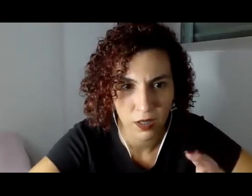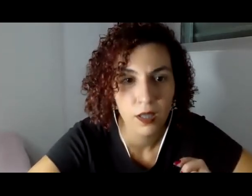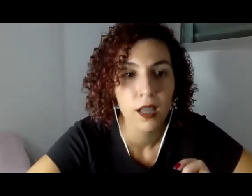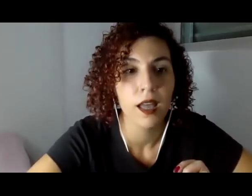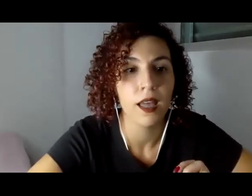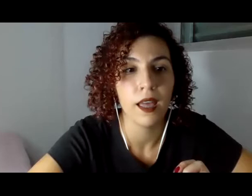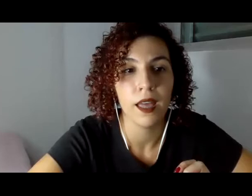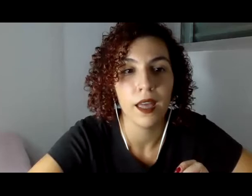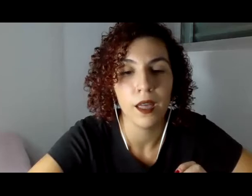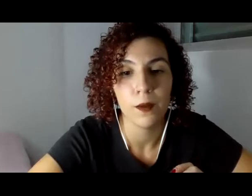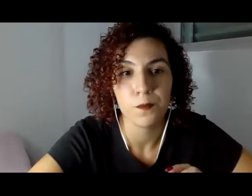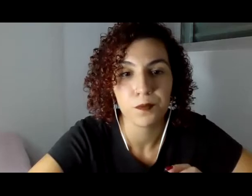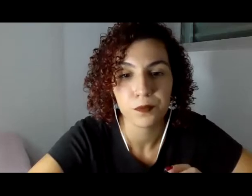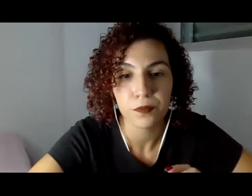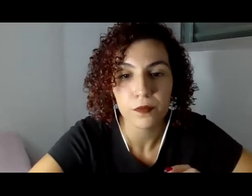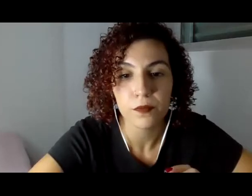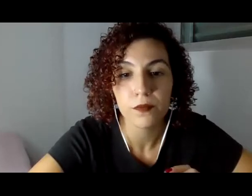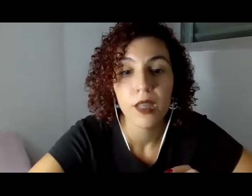Netflix.